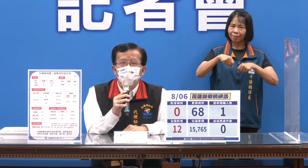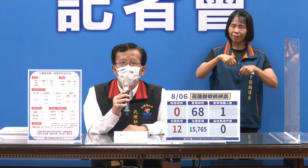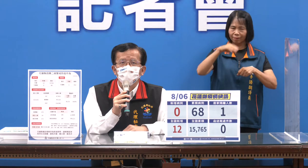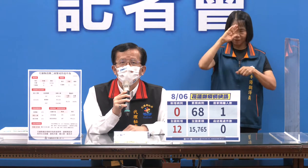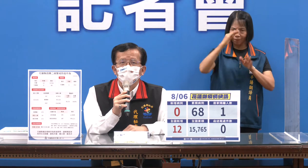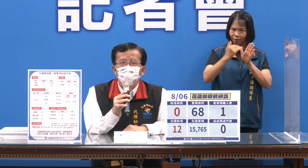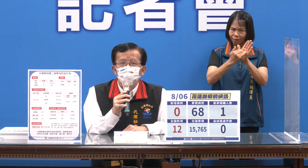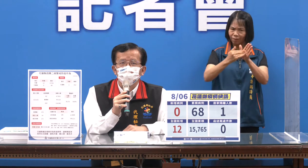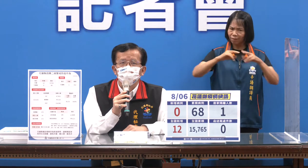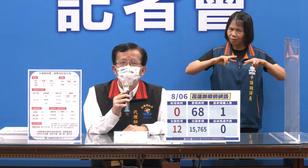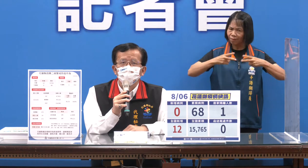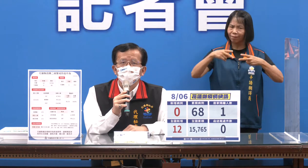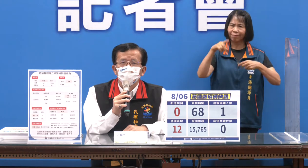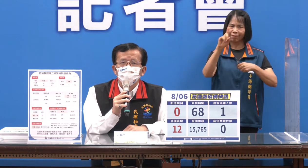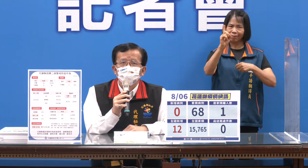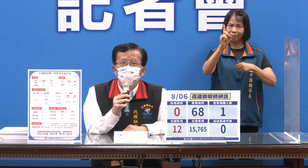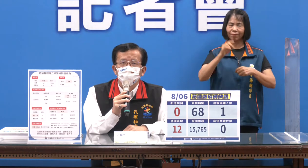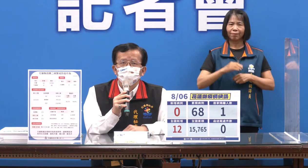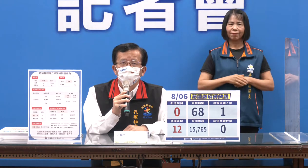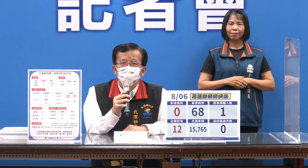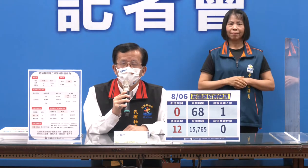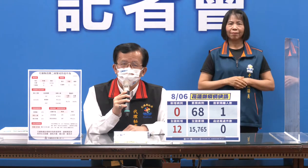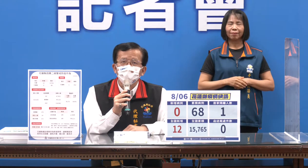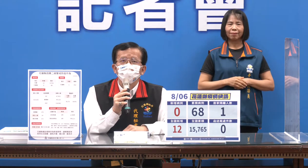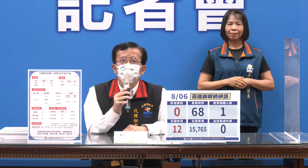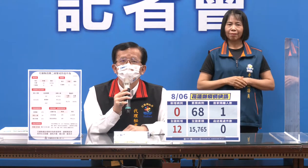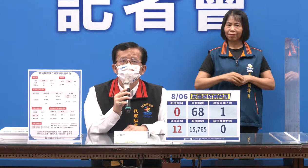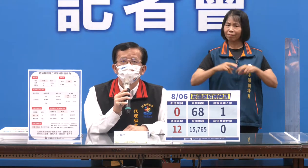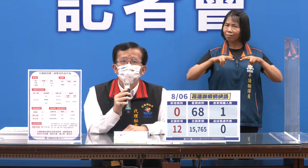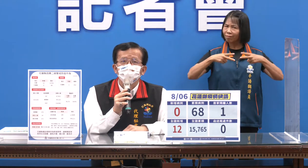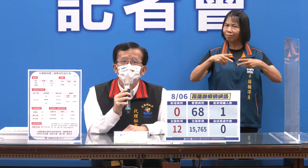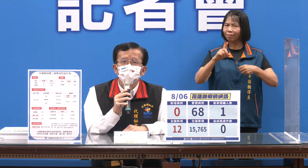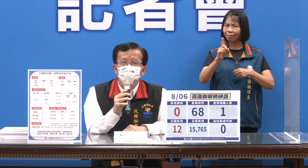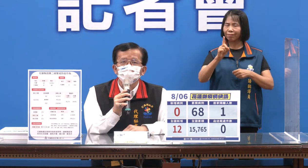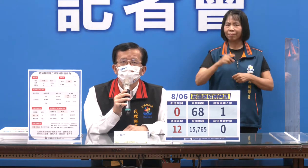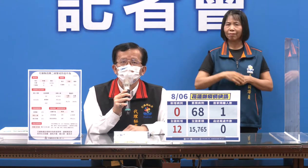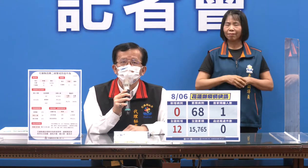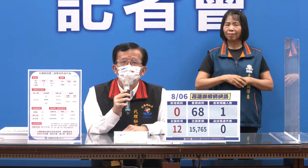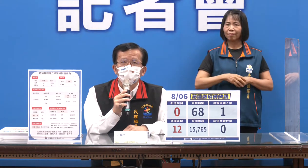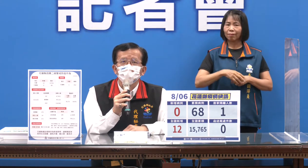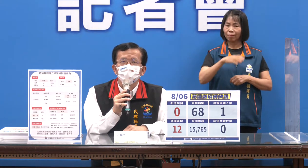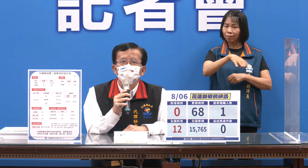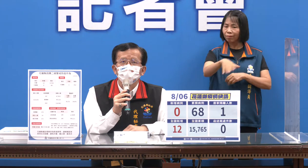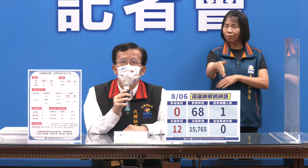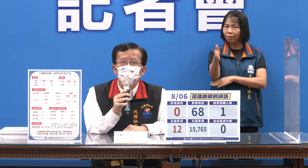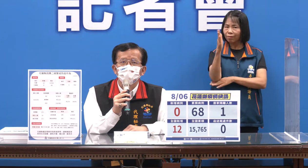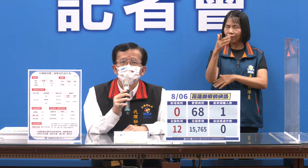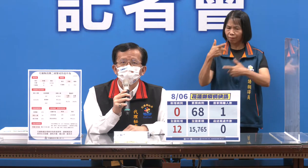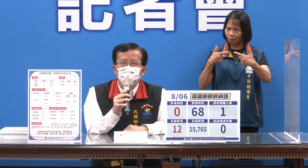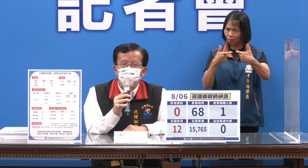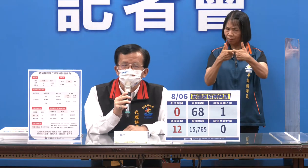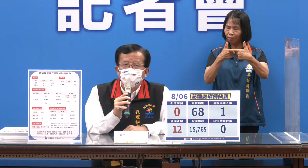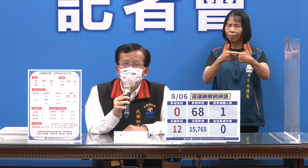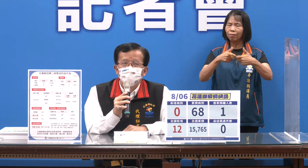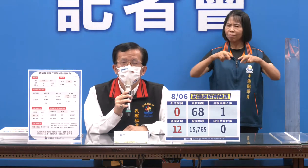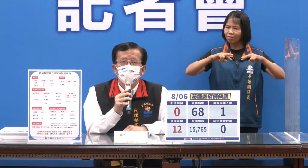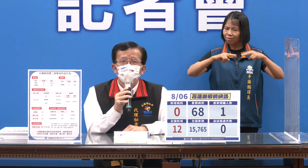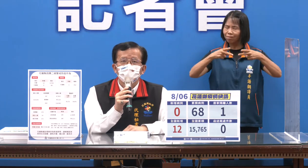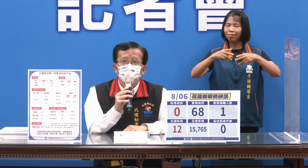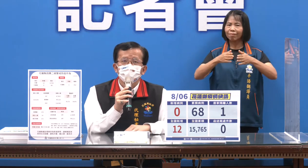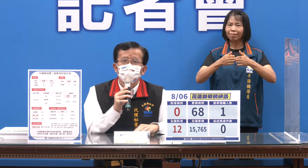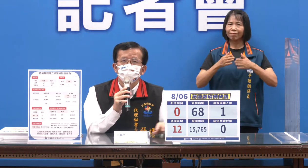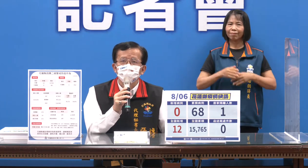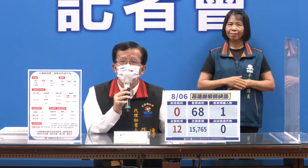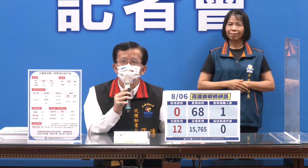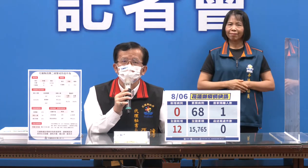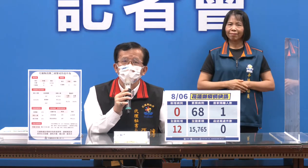更改，有所改变，我们地方政府必须配合来跟着做调整。我